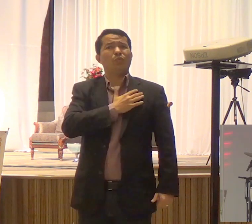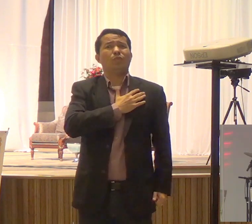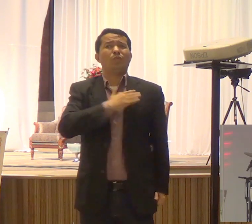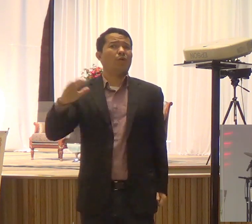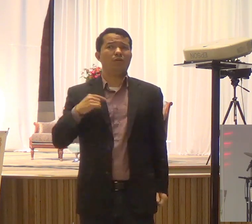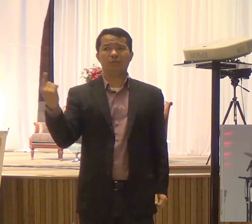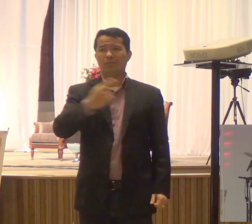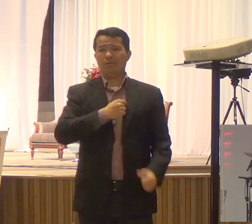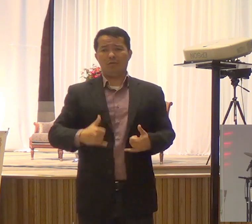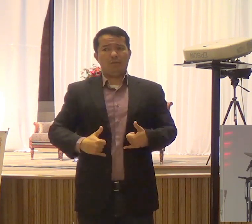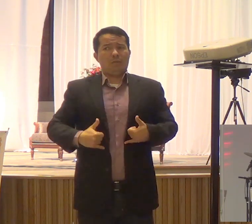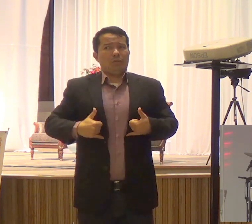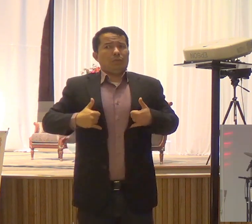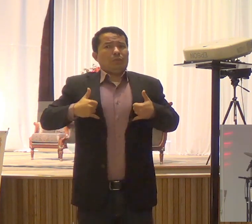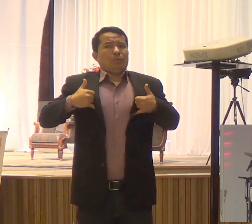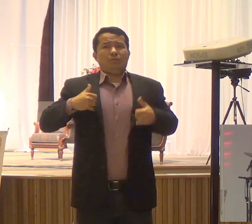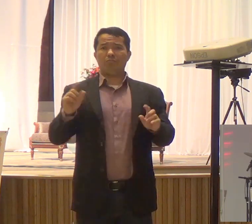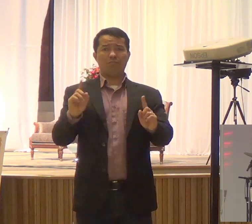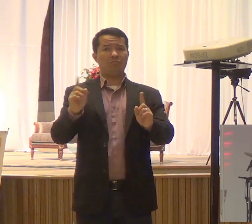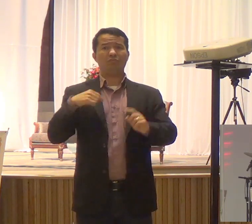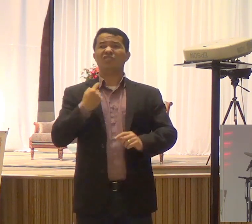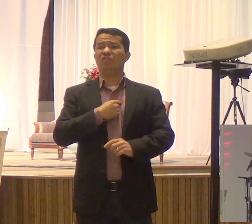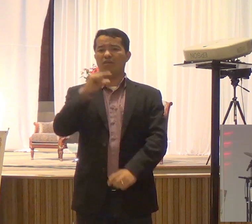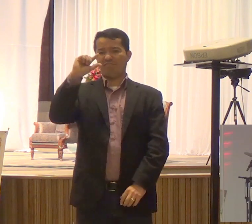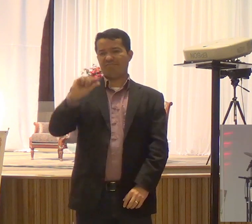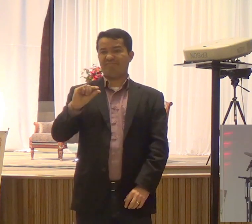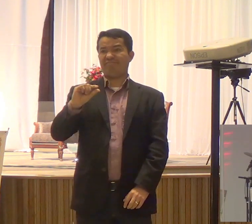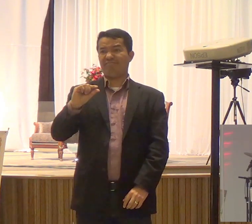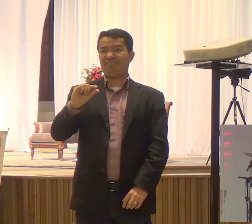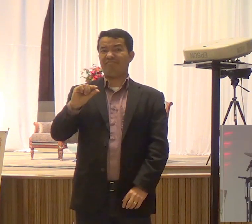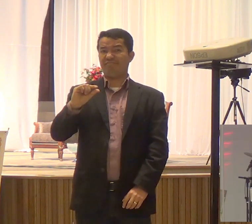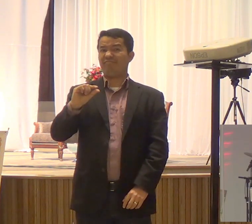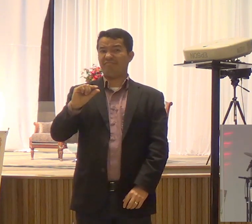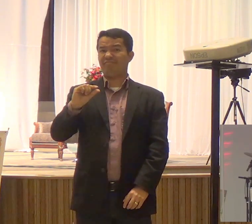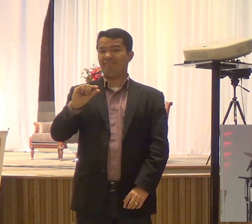nos lembra em Ezequiel 15 de quem nós somos nas suas mãos.